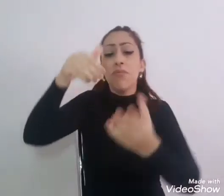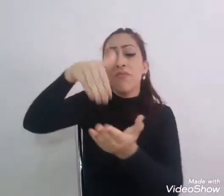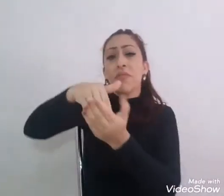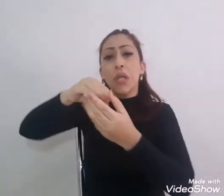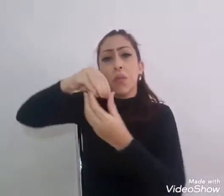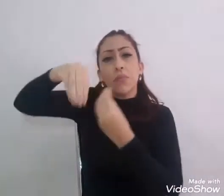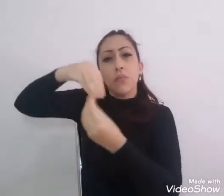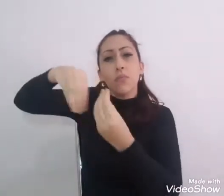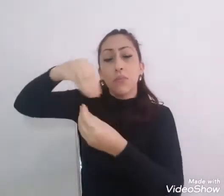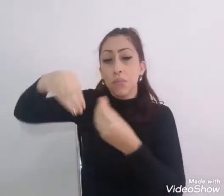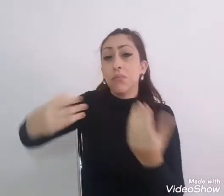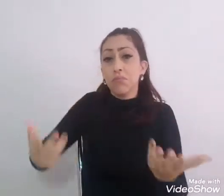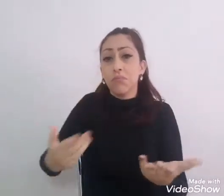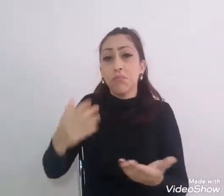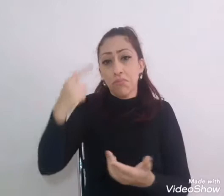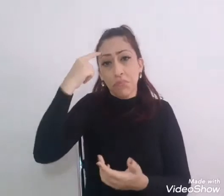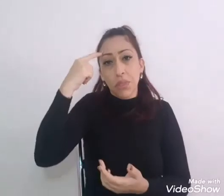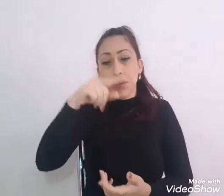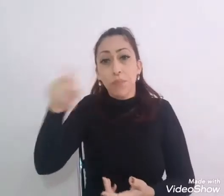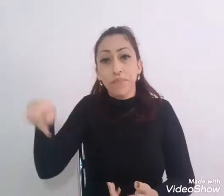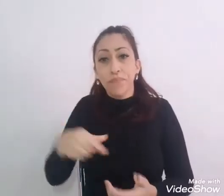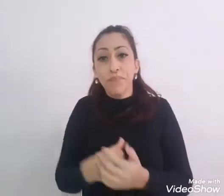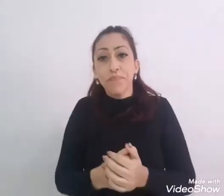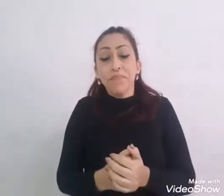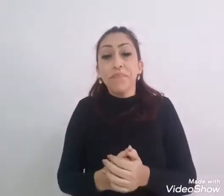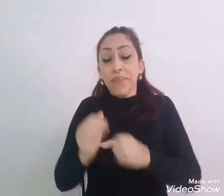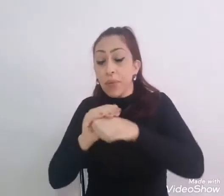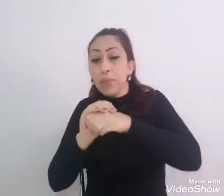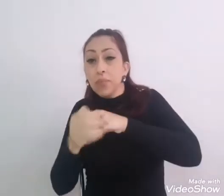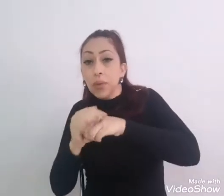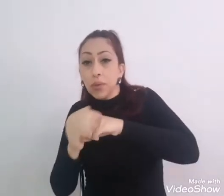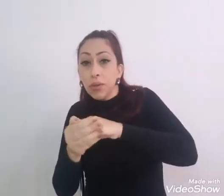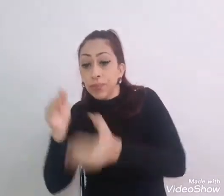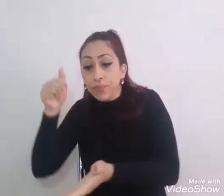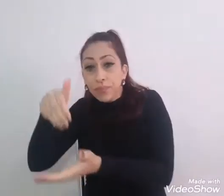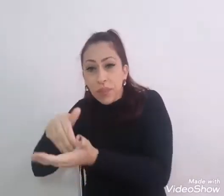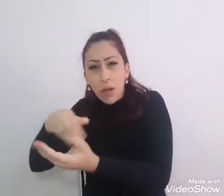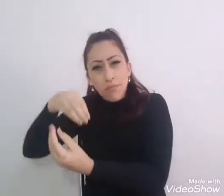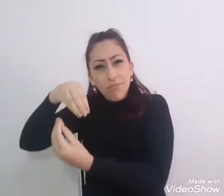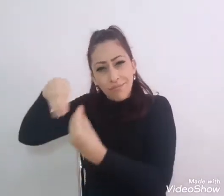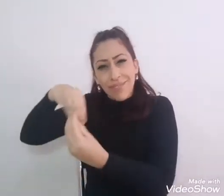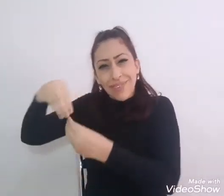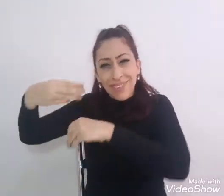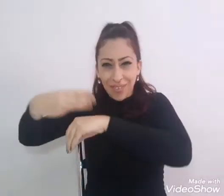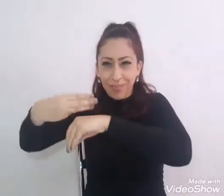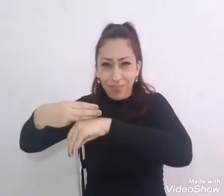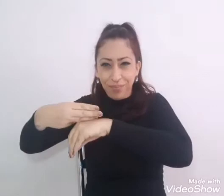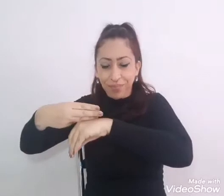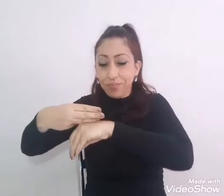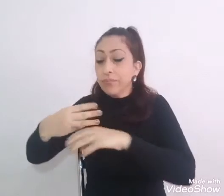digamos assim, do neolítico, tá? Então, em linhas gerais, a gente vai falar sobre cada uma dessas